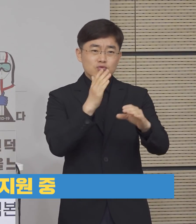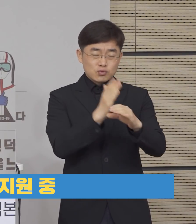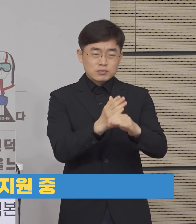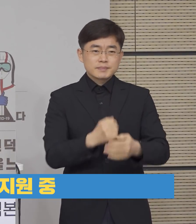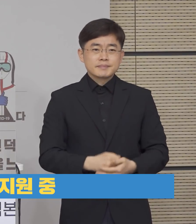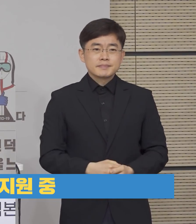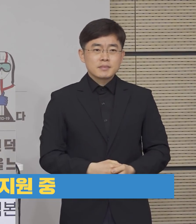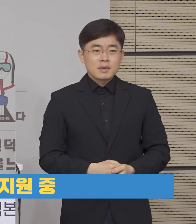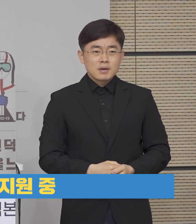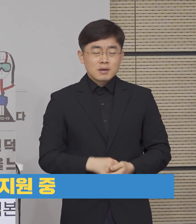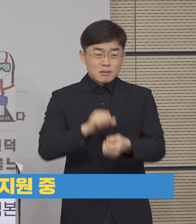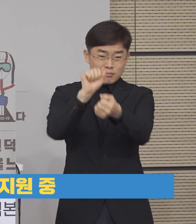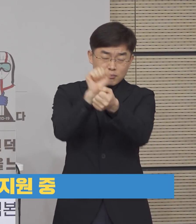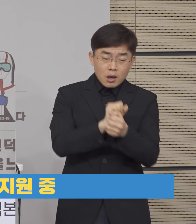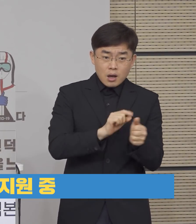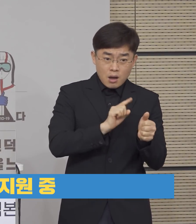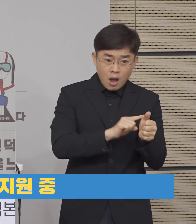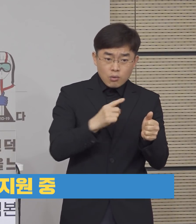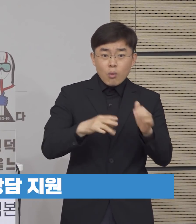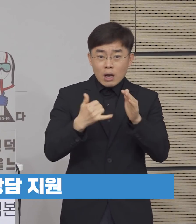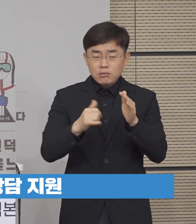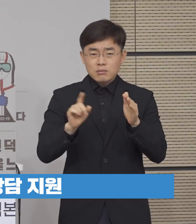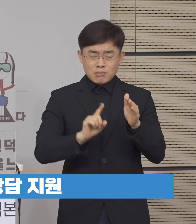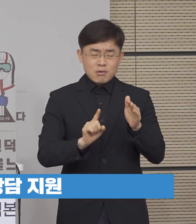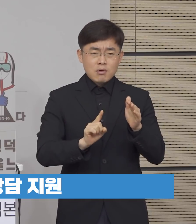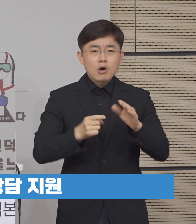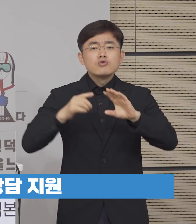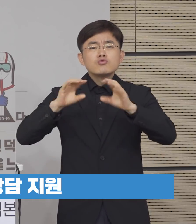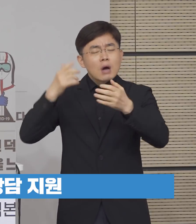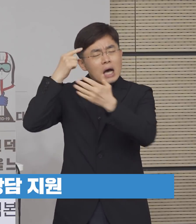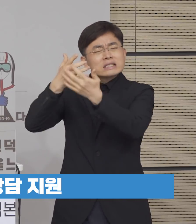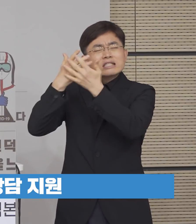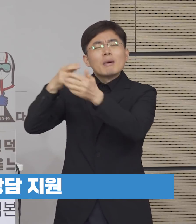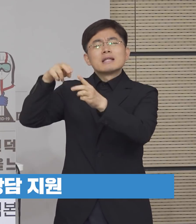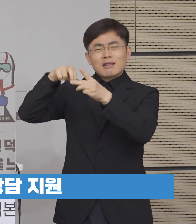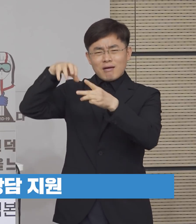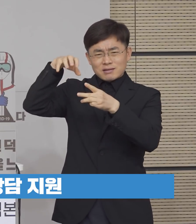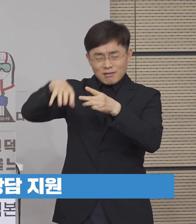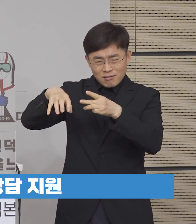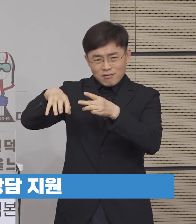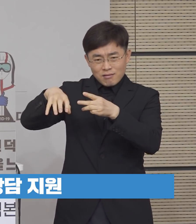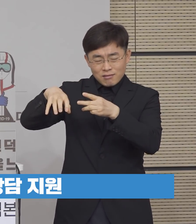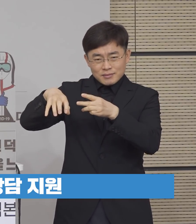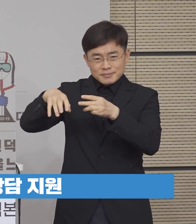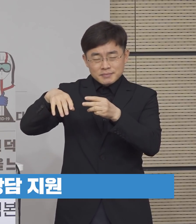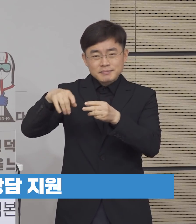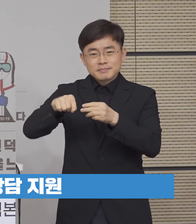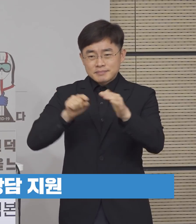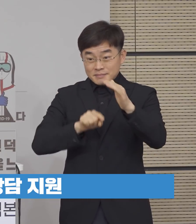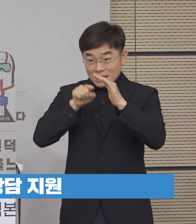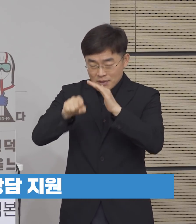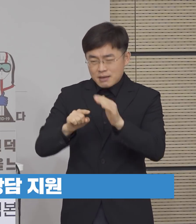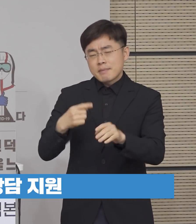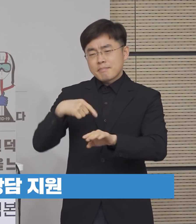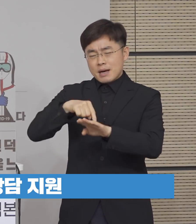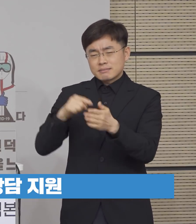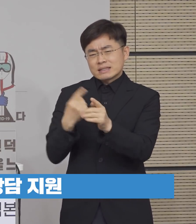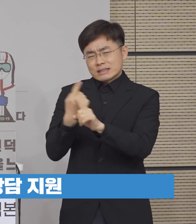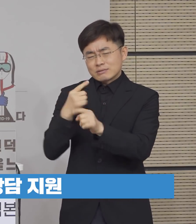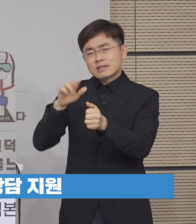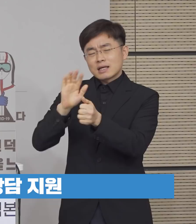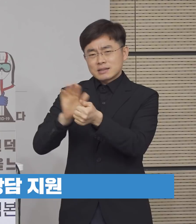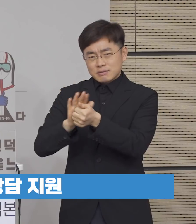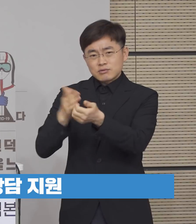상황입니다. 확진자와 이제 그 가족들에 대해서는 국가 트라우마 센터에서 심리 상담을 실시를 하고